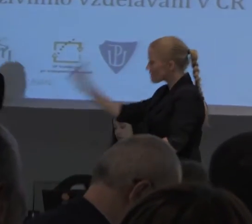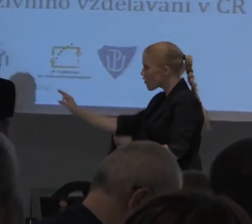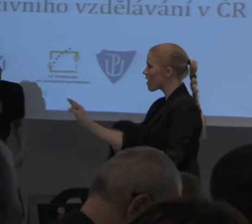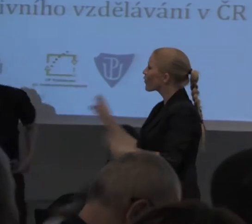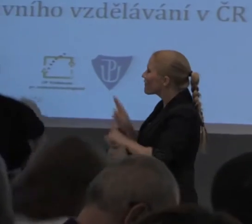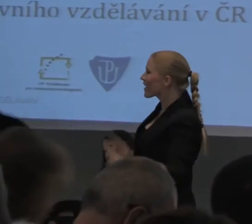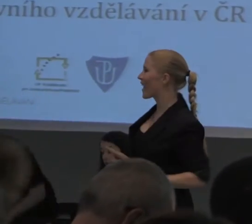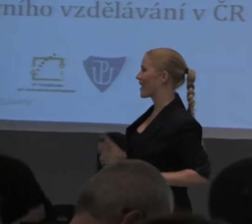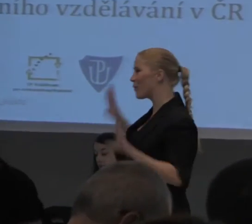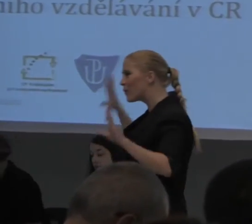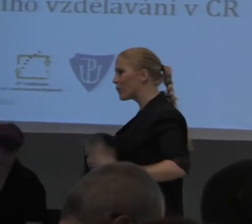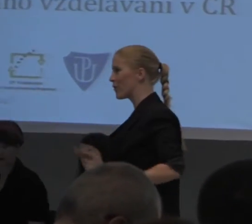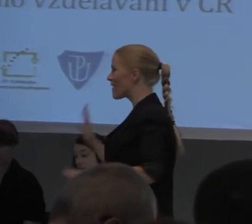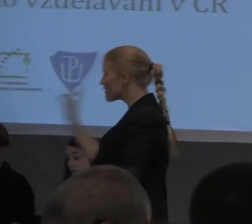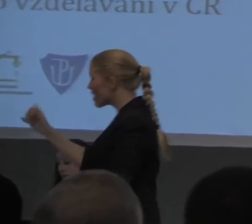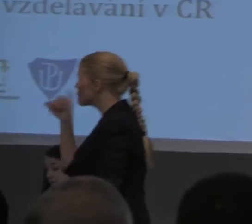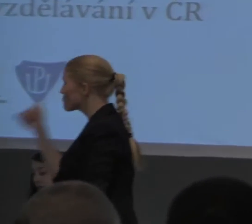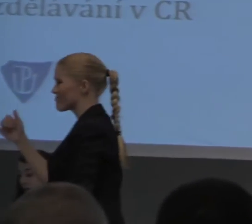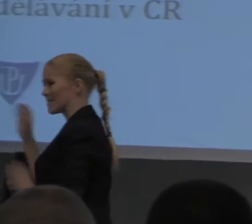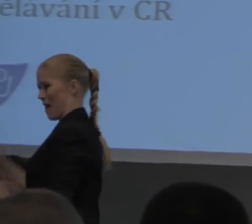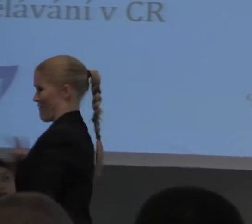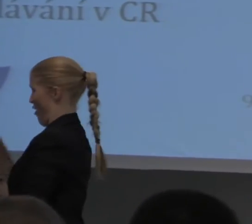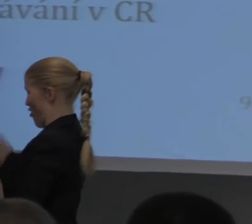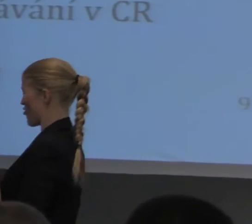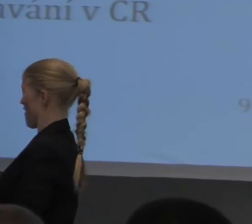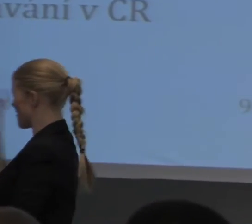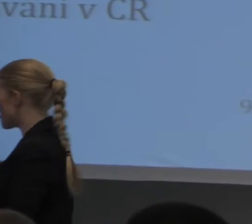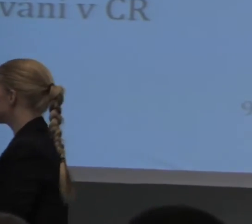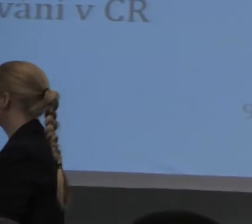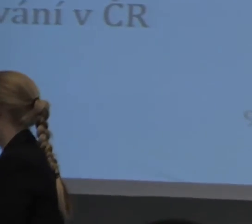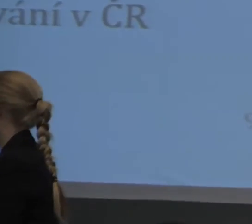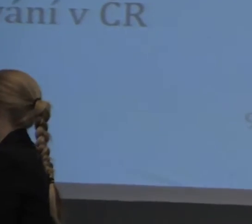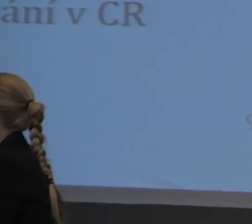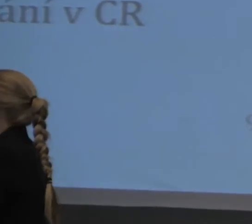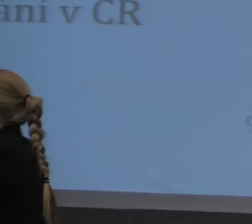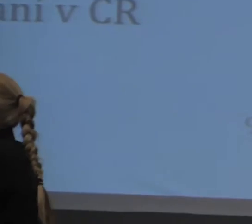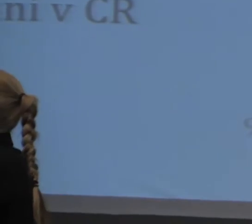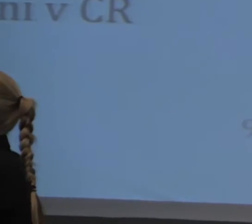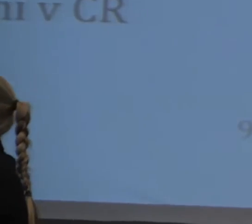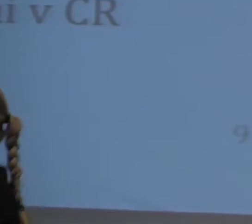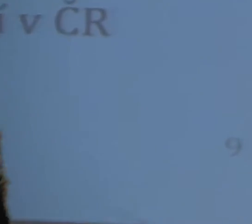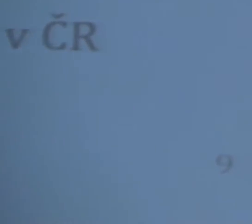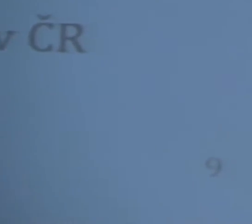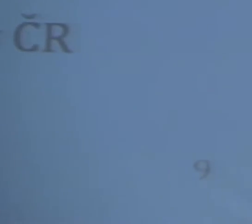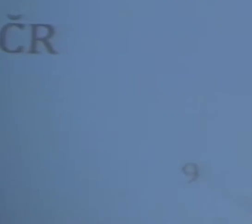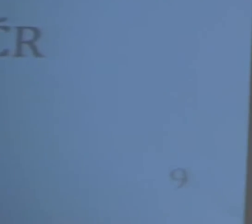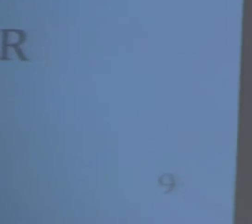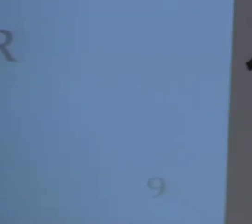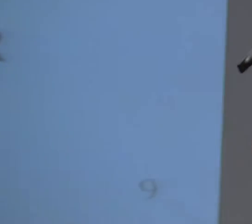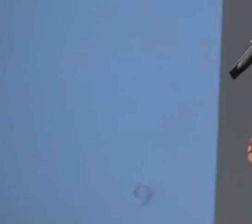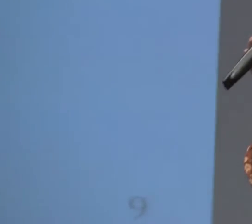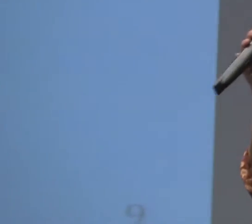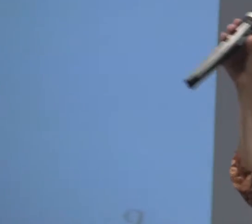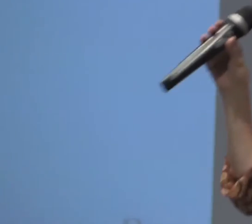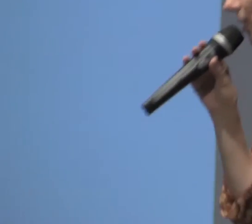jsem zavolala té jedné správné kontaktní osobě, kamarádce, která mi řekla, jo, jasně, počím ti auto, vůbec ho nepotřebuju, jestli mi ho vrátíš za 14 dní, není